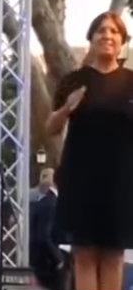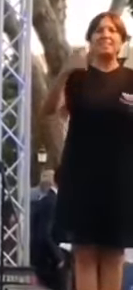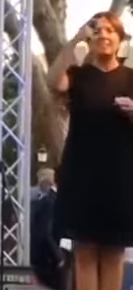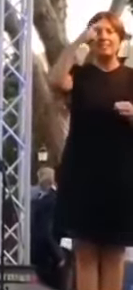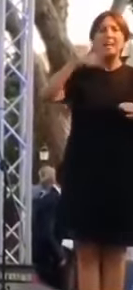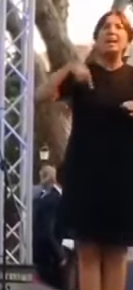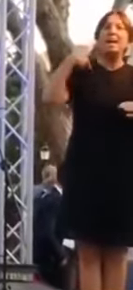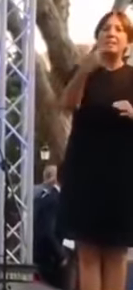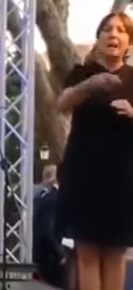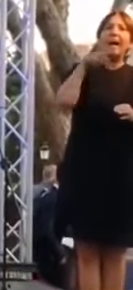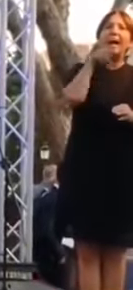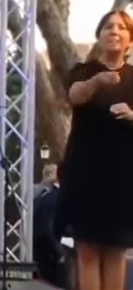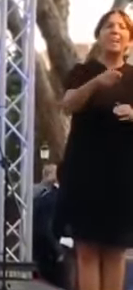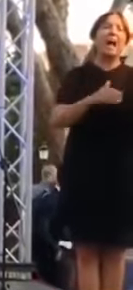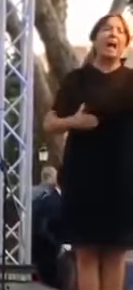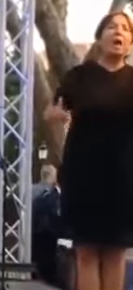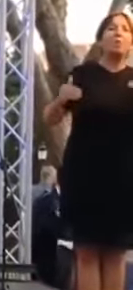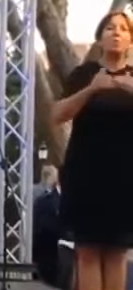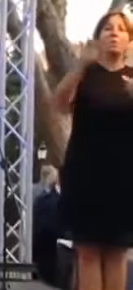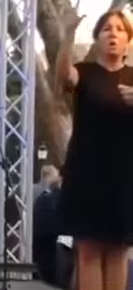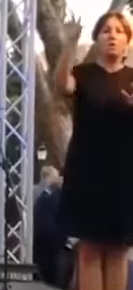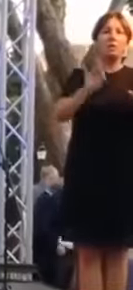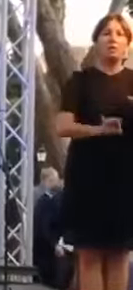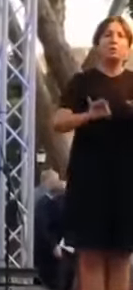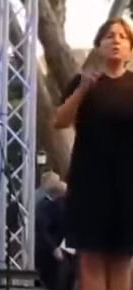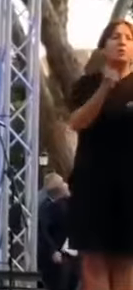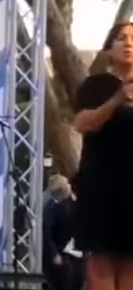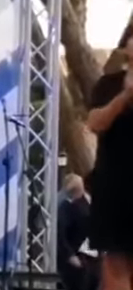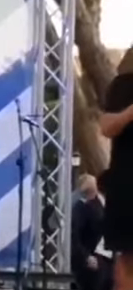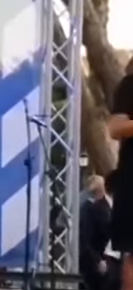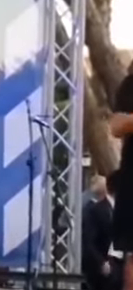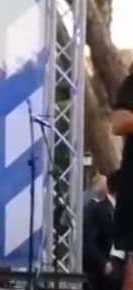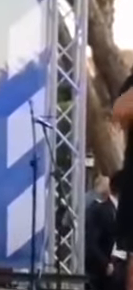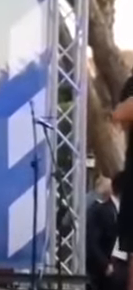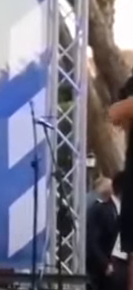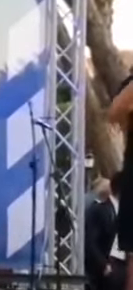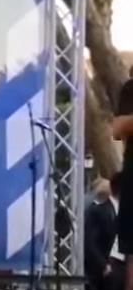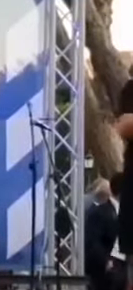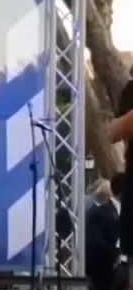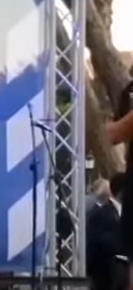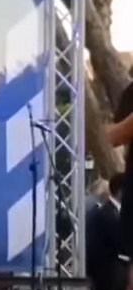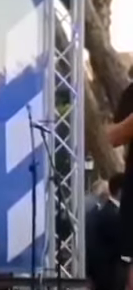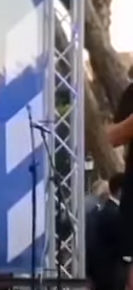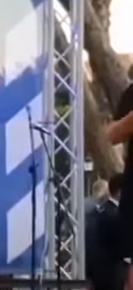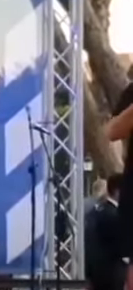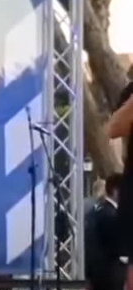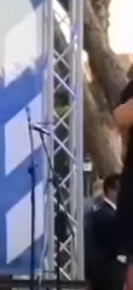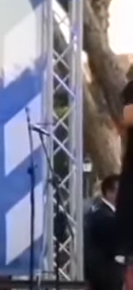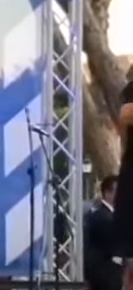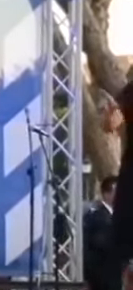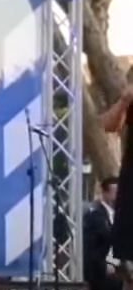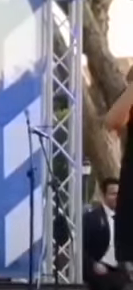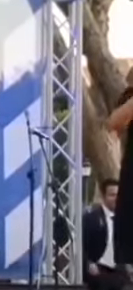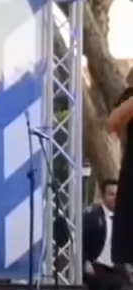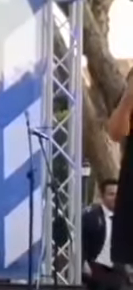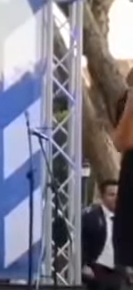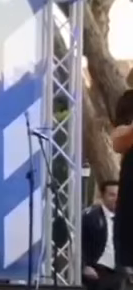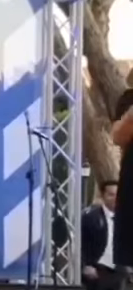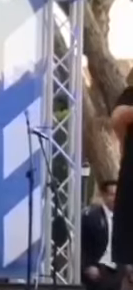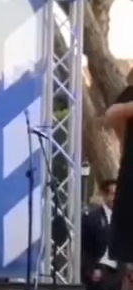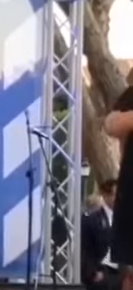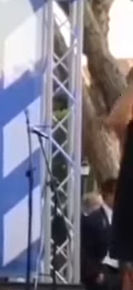integrazione lo Stato darà a te l'equivalente dell'80% di quanto gli costerebbe pagare la cassa integrazione, e ti dà il segnale che se tu resisti